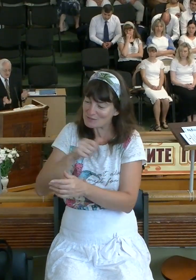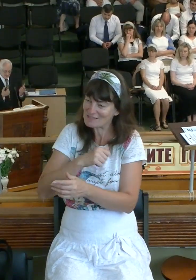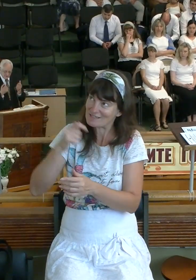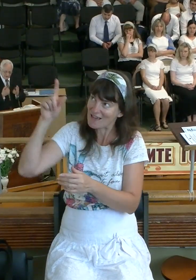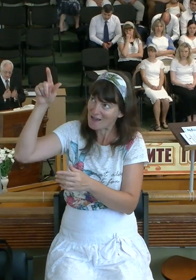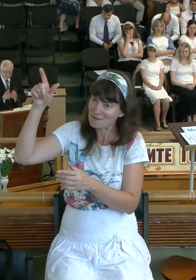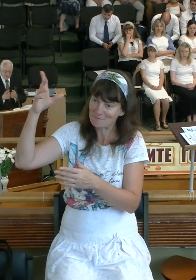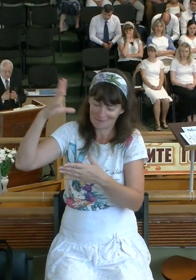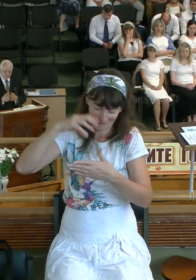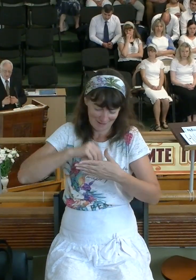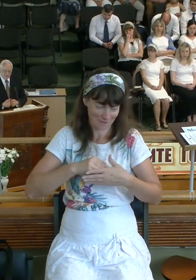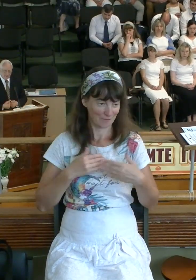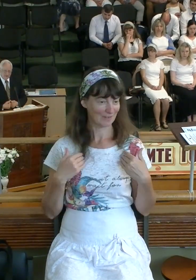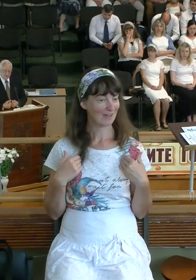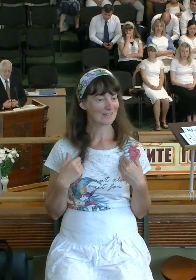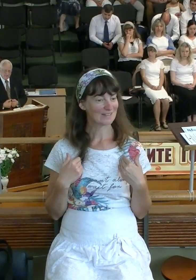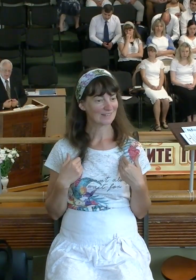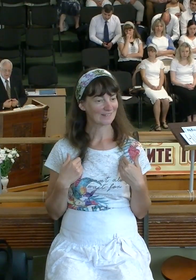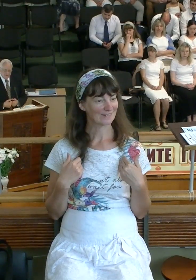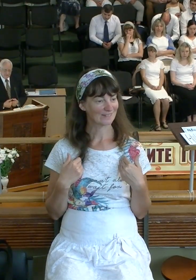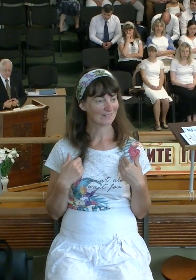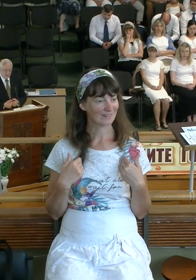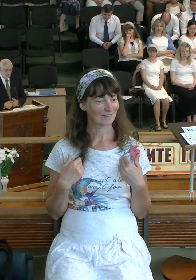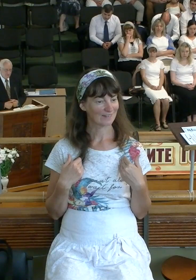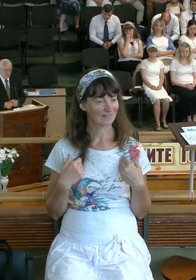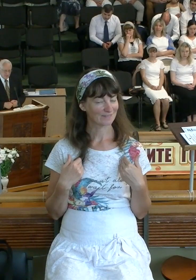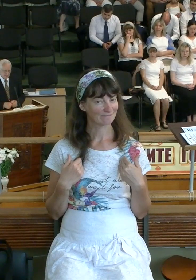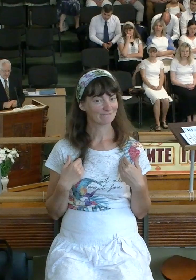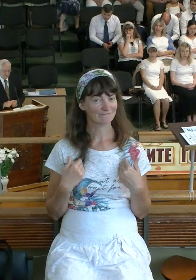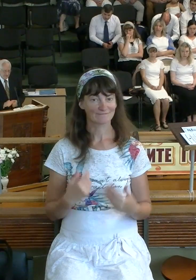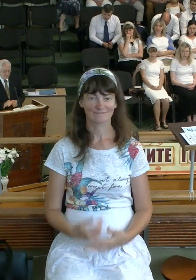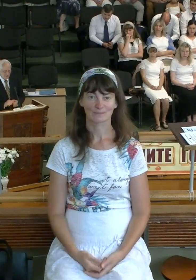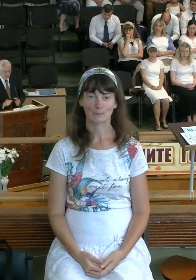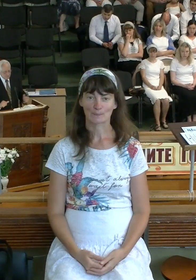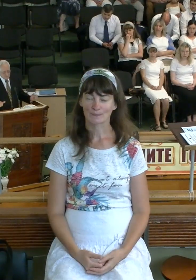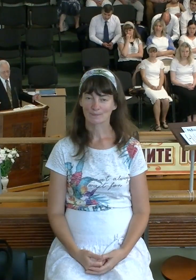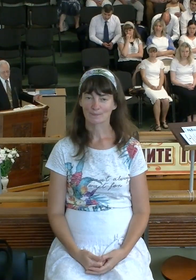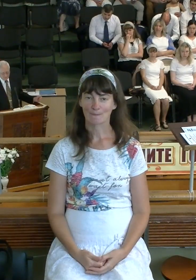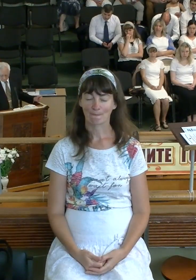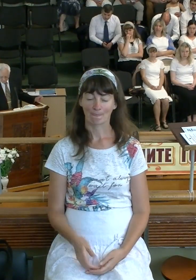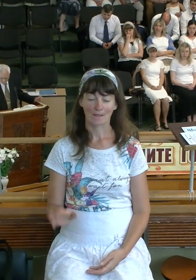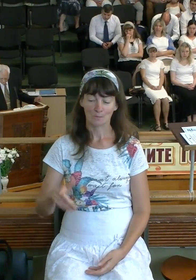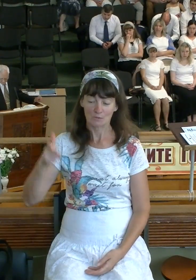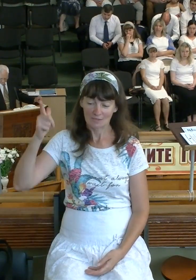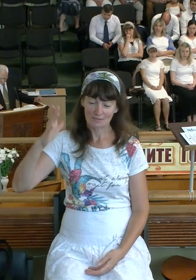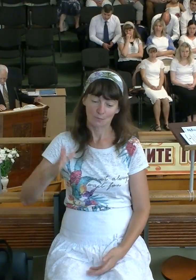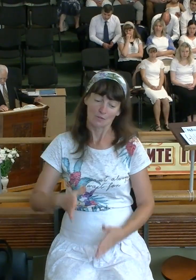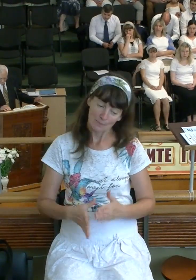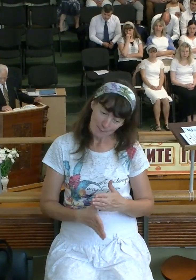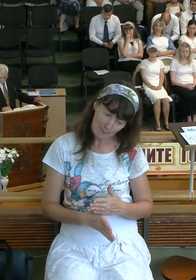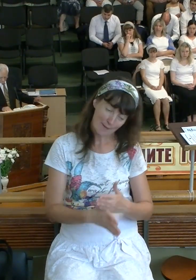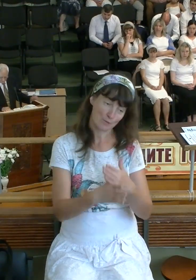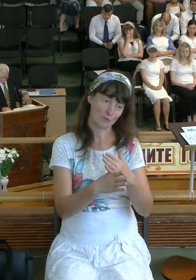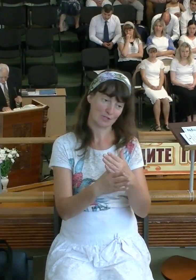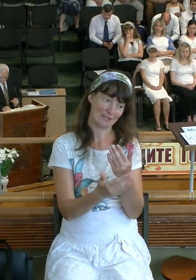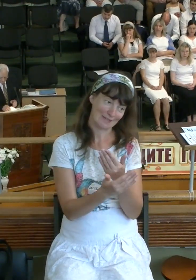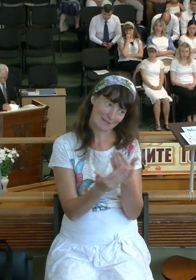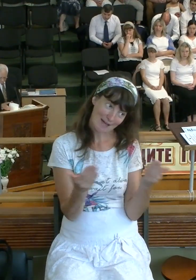Но наше состояние сегодня – тема слез. И пусть Господь поможет нам